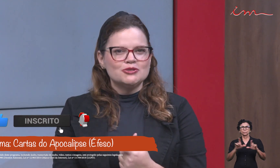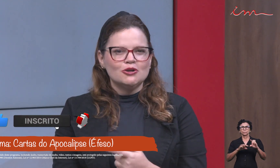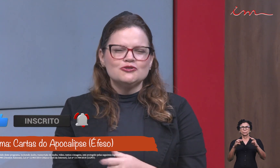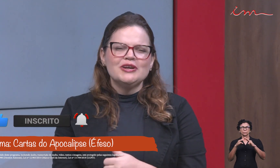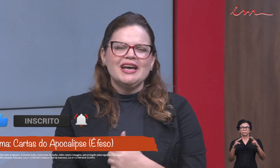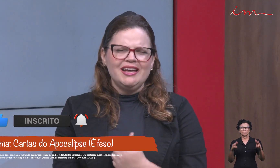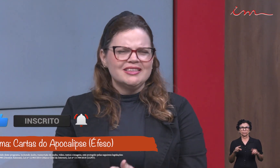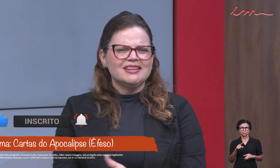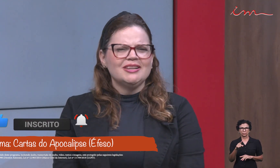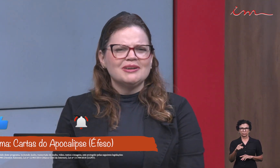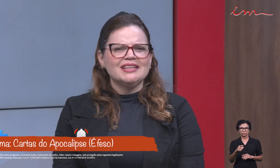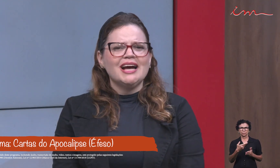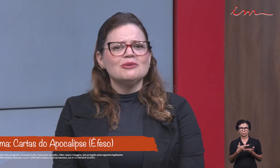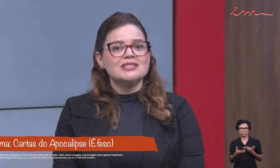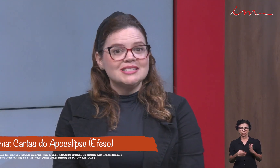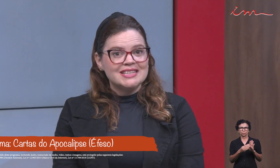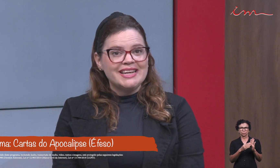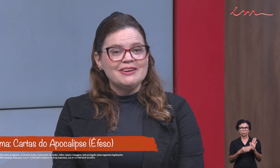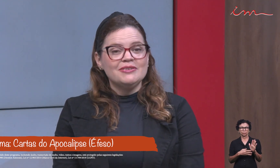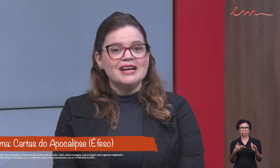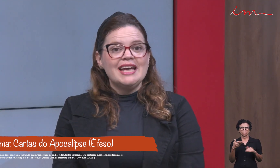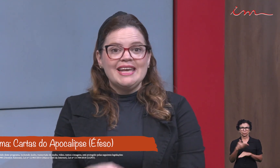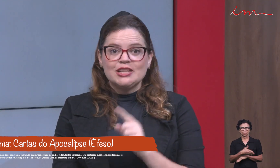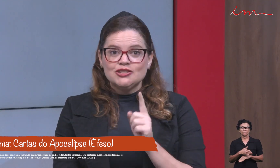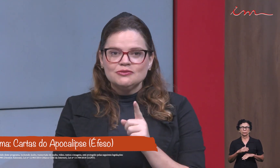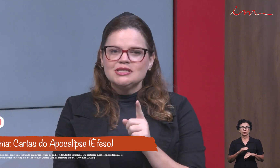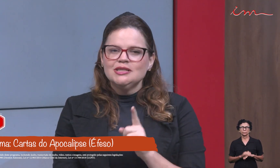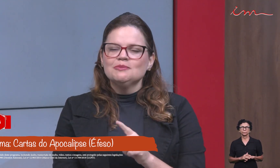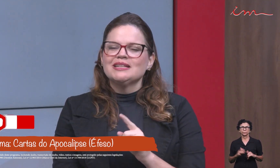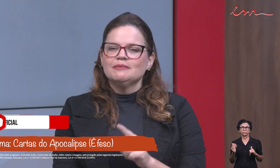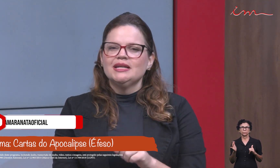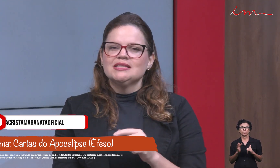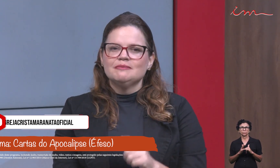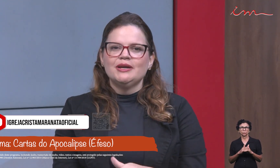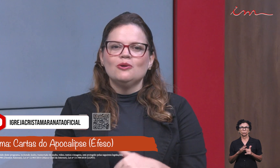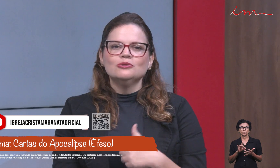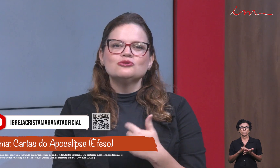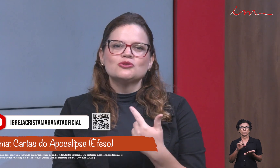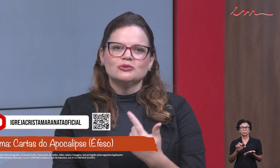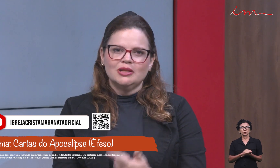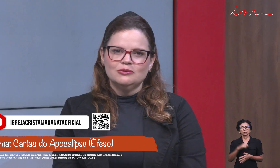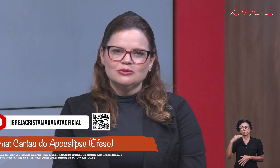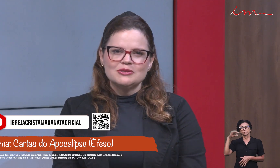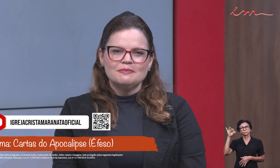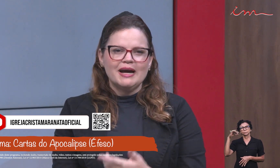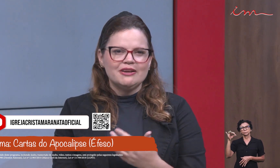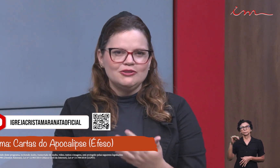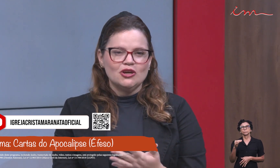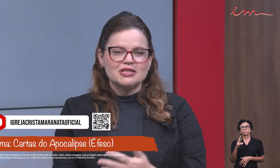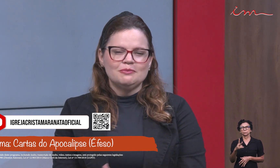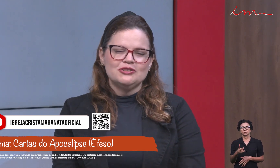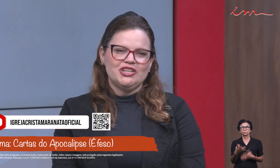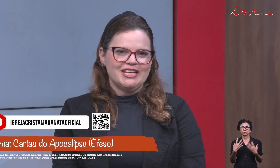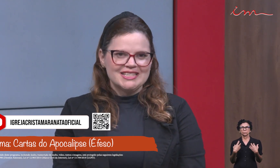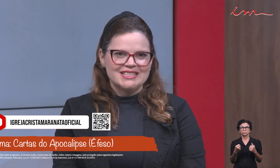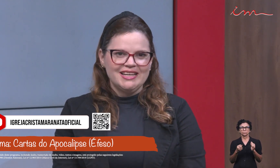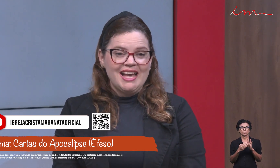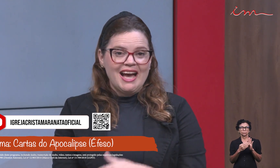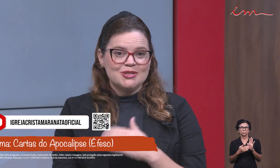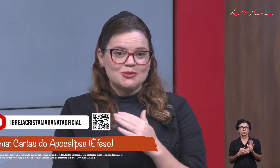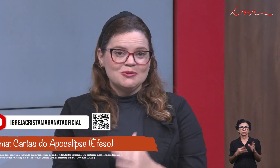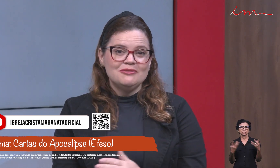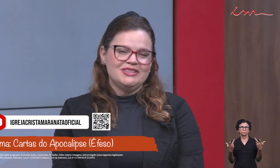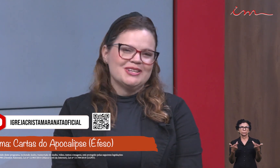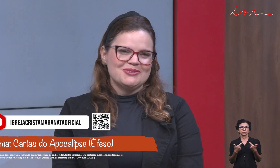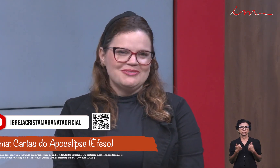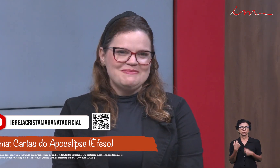algum episódio, entra lá no canal, se inscreva e ativa o sininho para também receber outros conteúdos maravilhosos que podem enriquecer